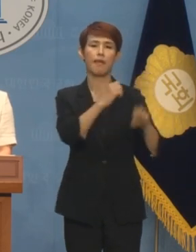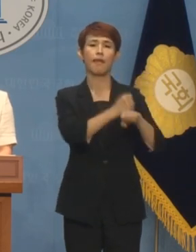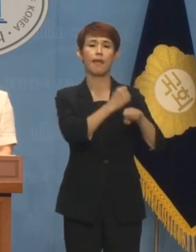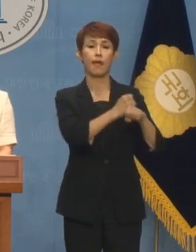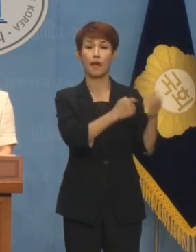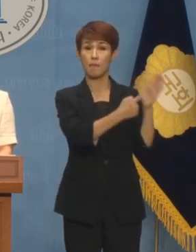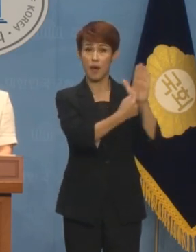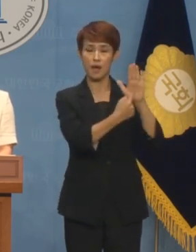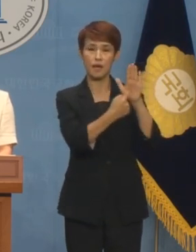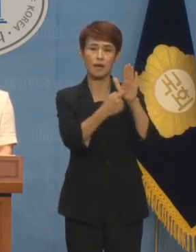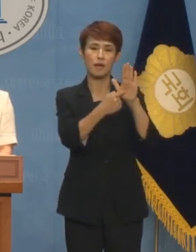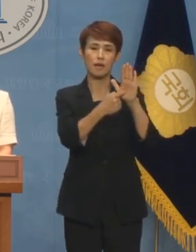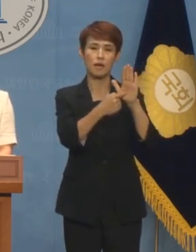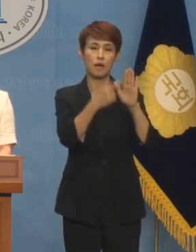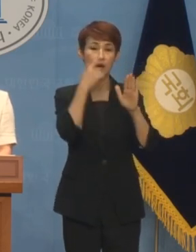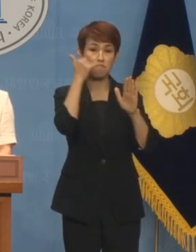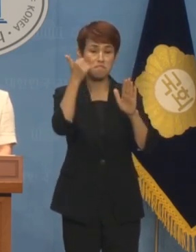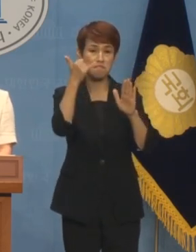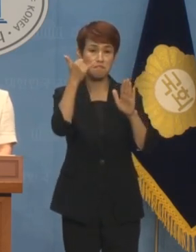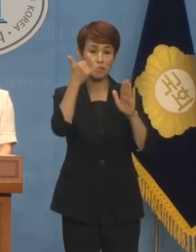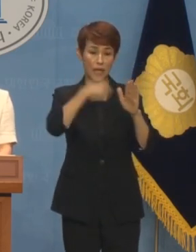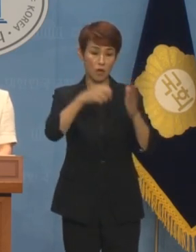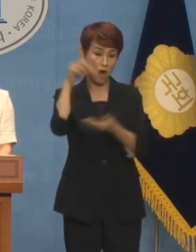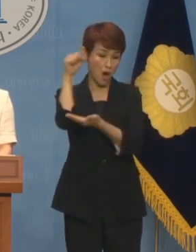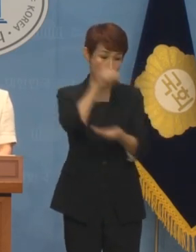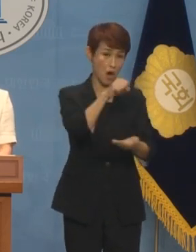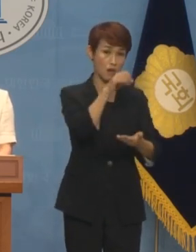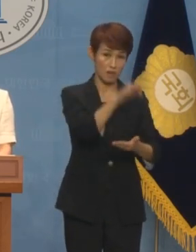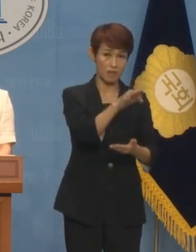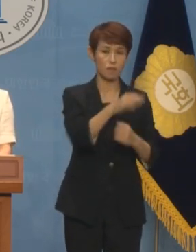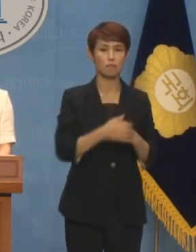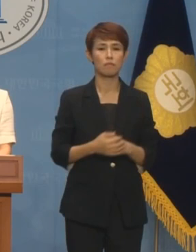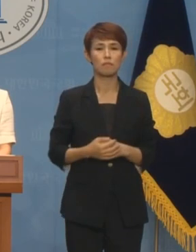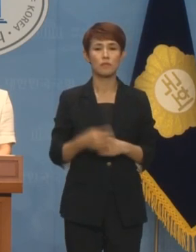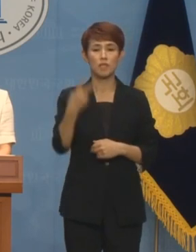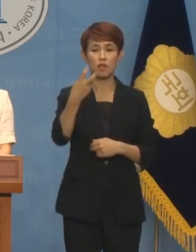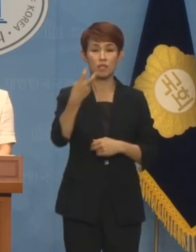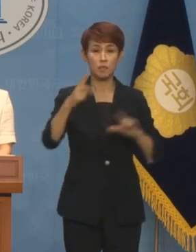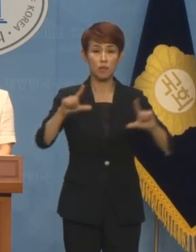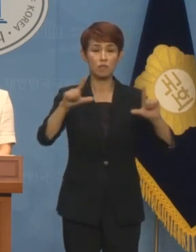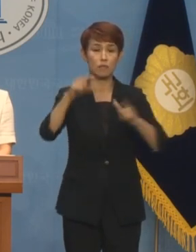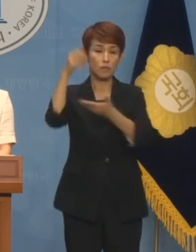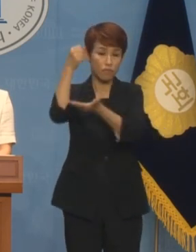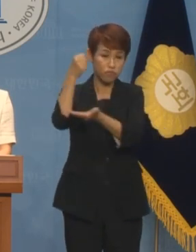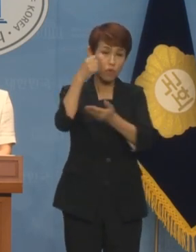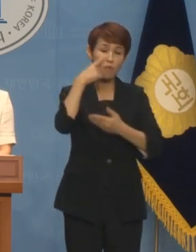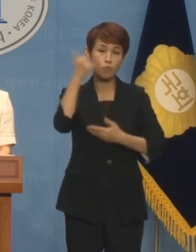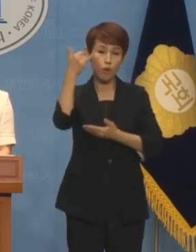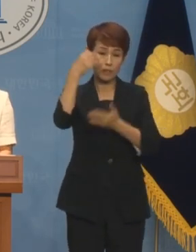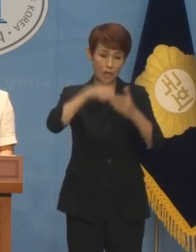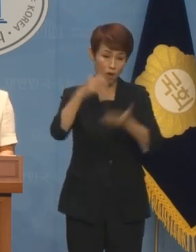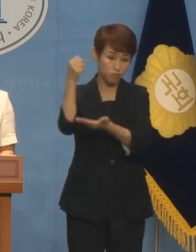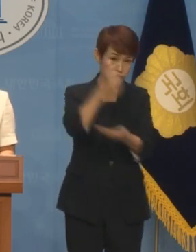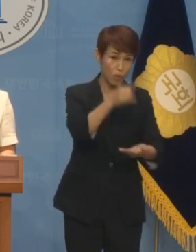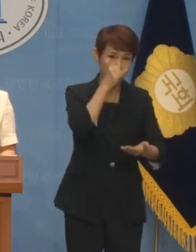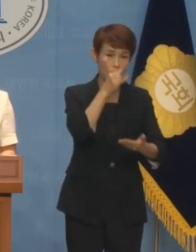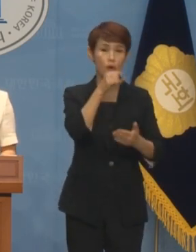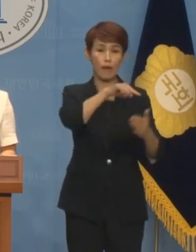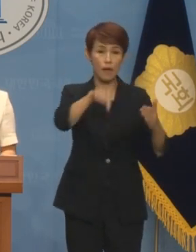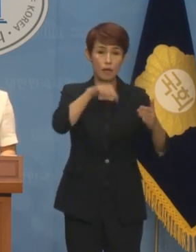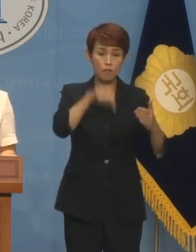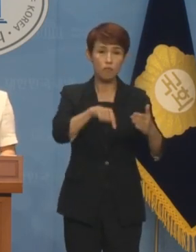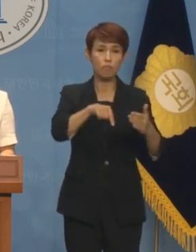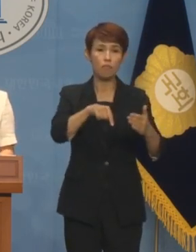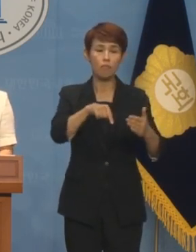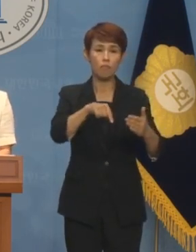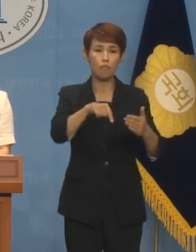한 상속세율을 보겠습니다. 2022년 상속세 결정액 19.3조 원 가운데에 상속 재산